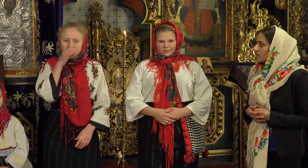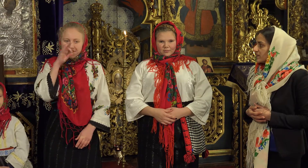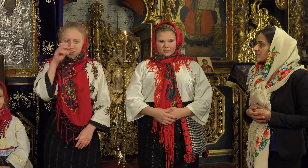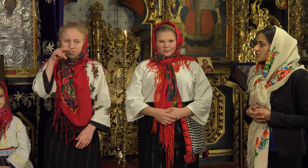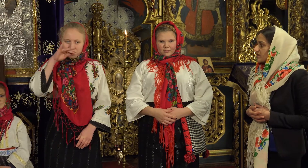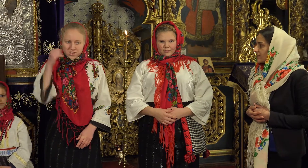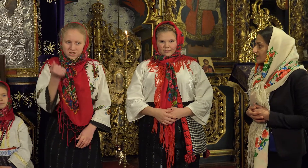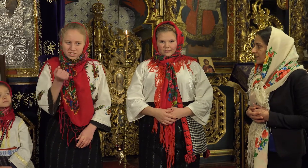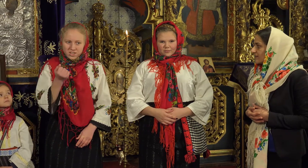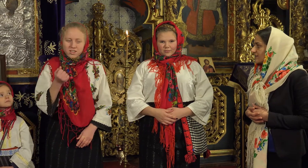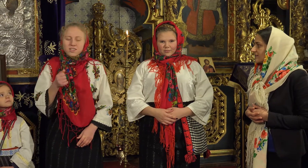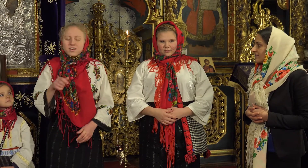Negoiță Ștefania,